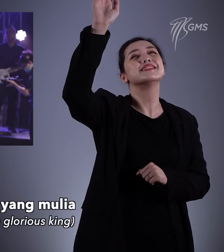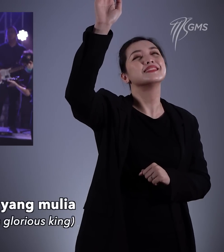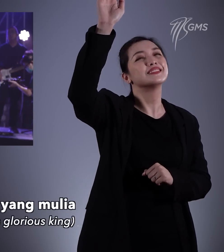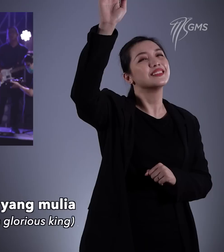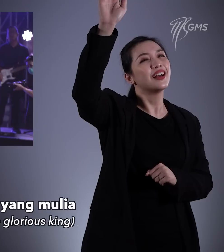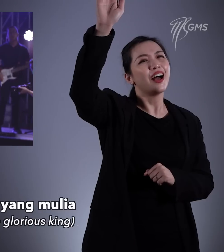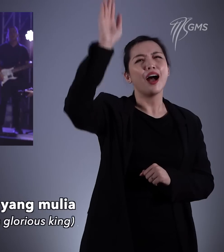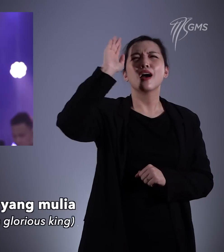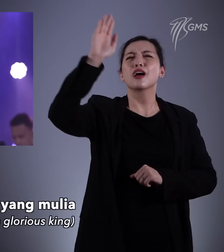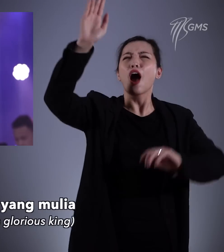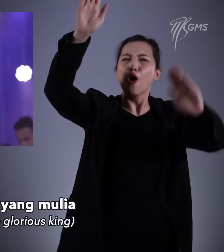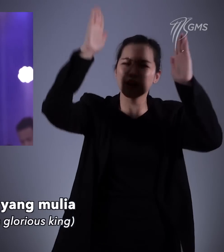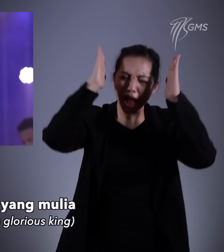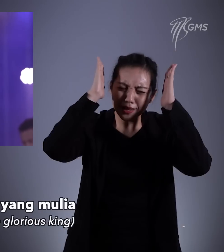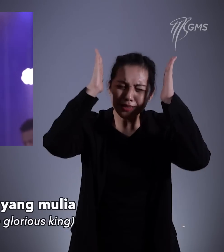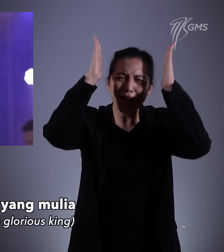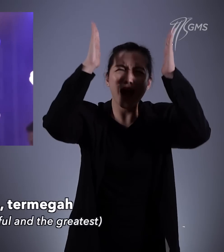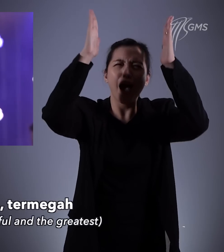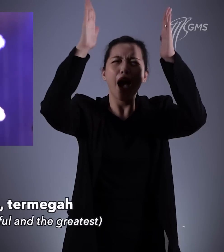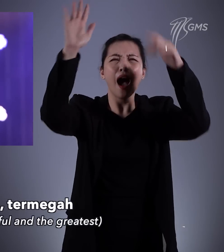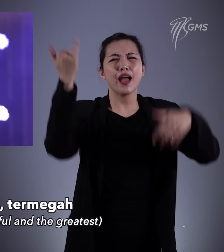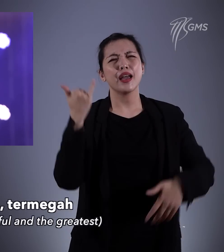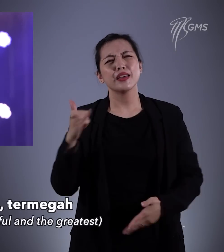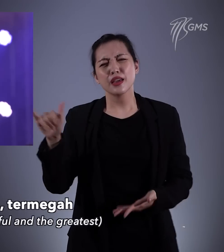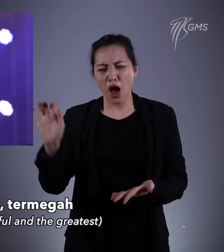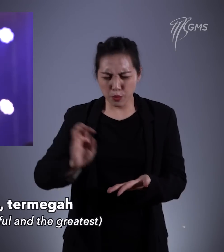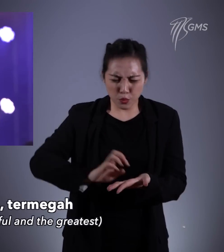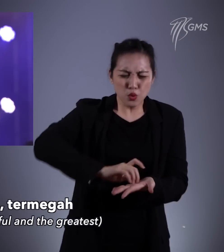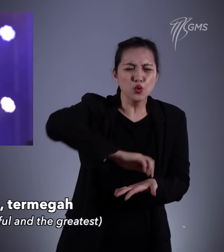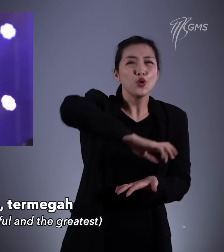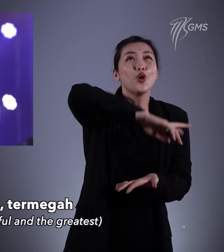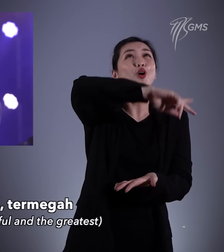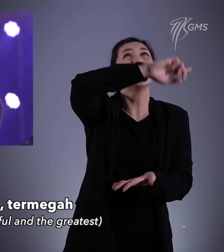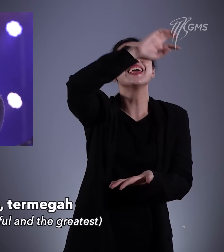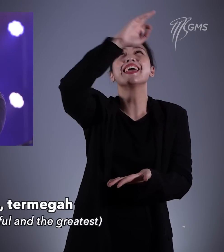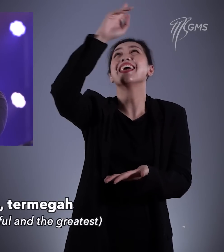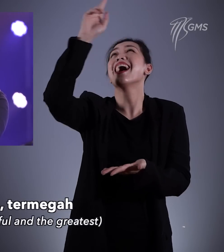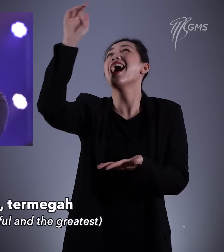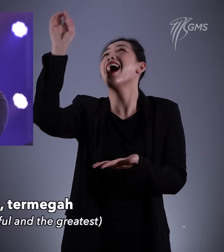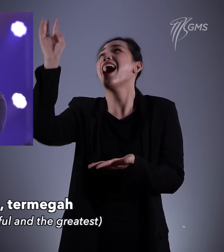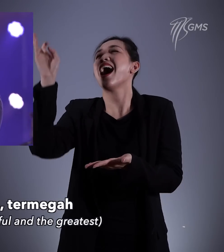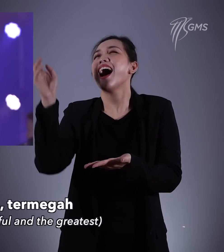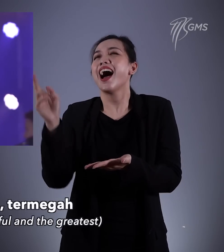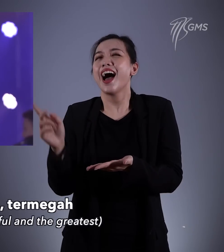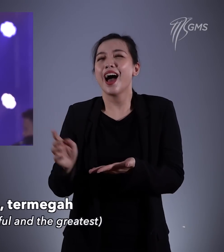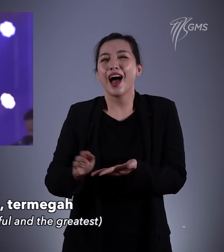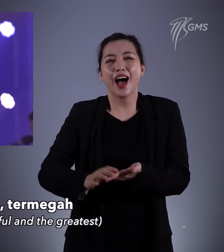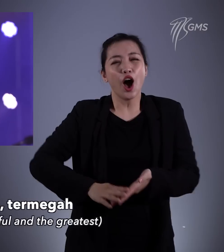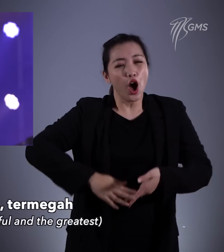Engkau, Kau Raja yang mulia,